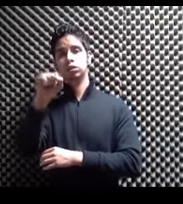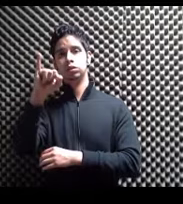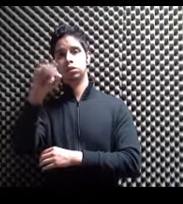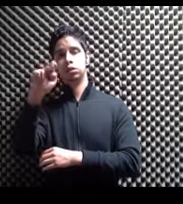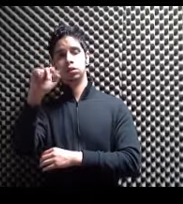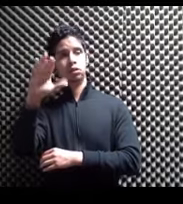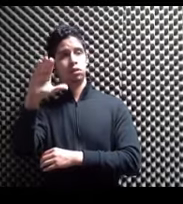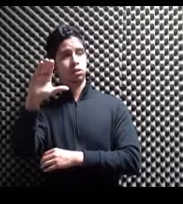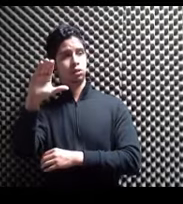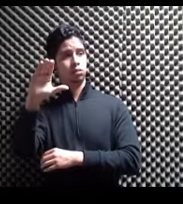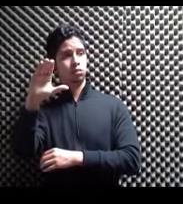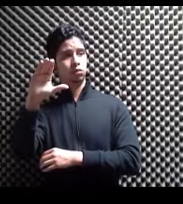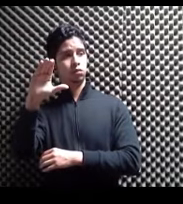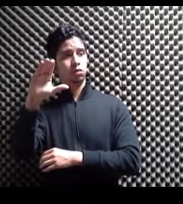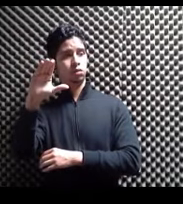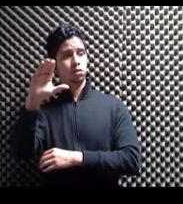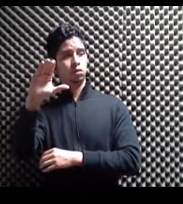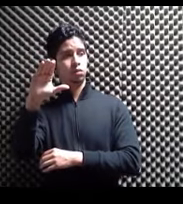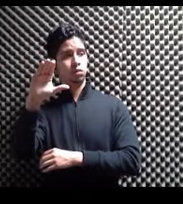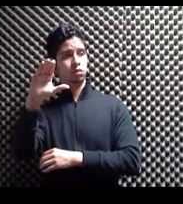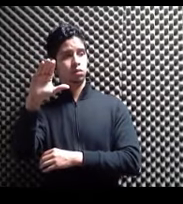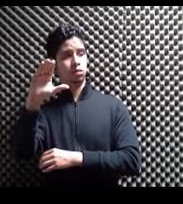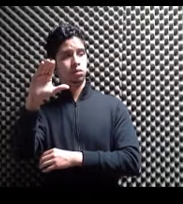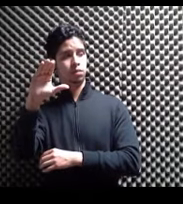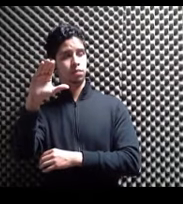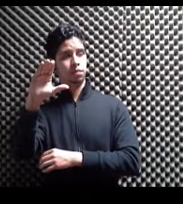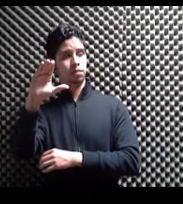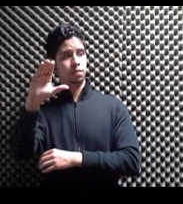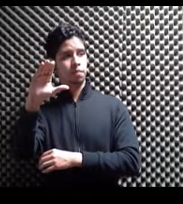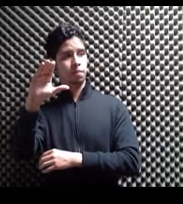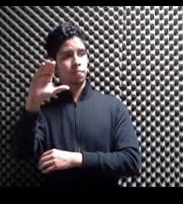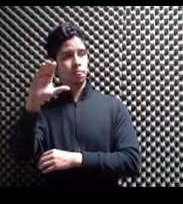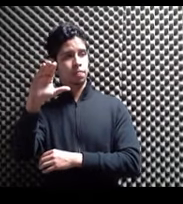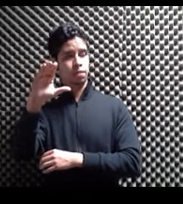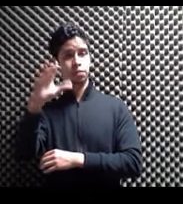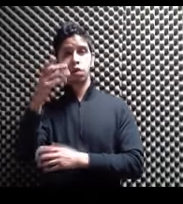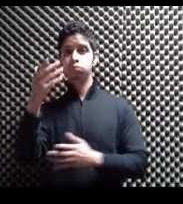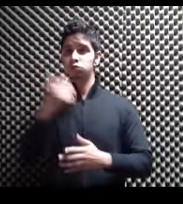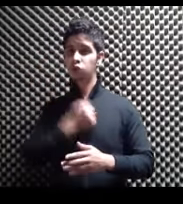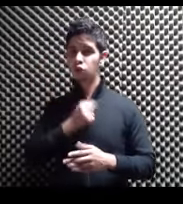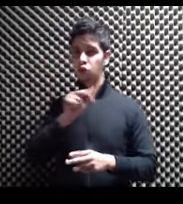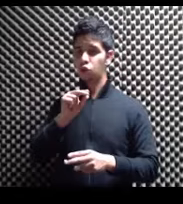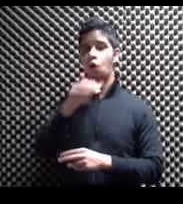@gmail.com. No, tienes que poner Juncos también. Horse and Ponies Juncos